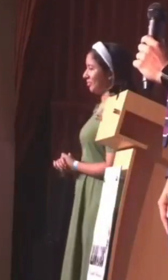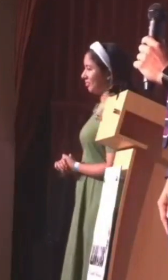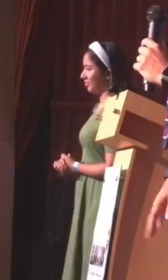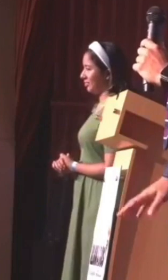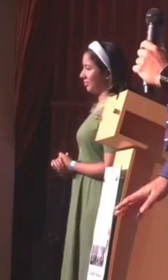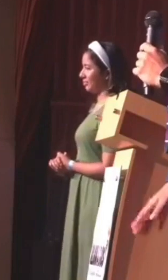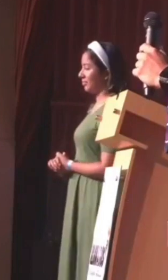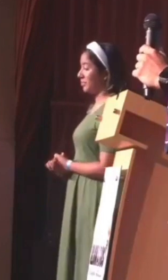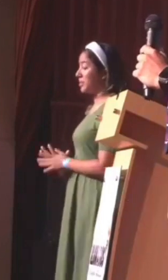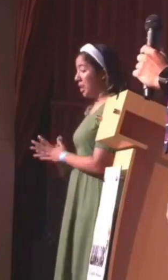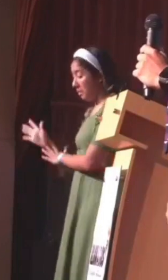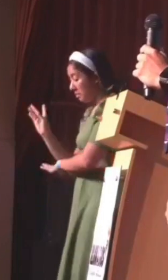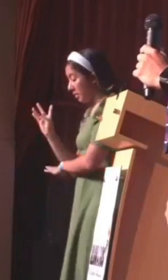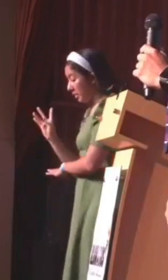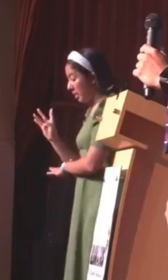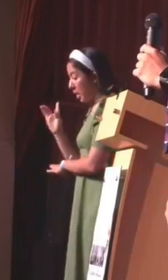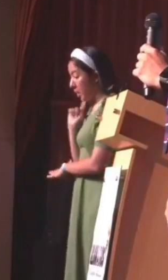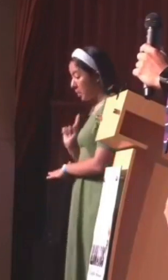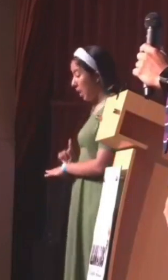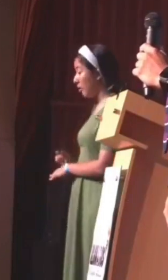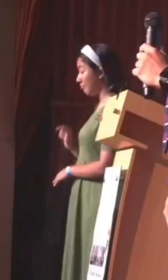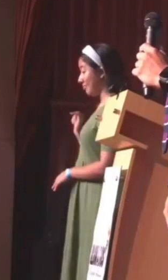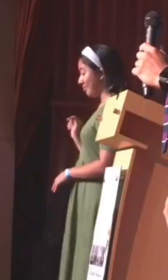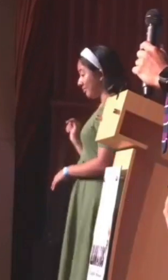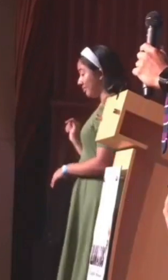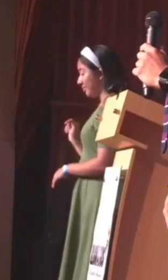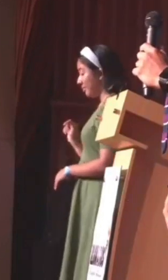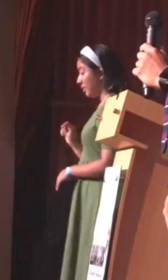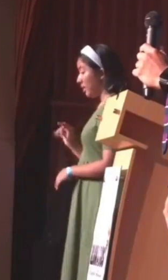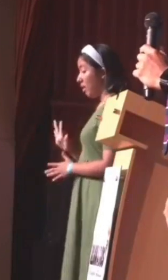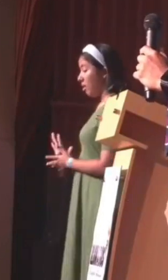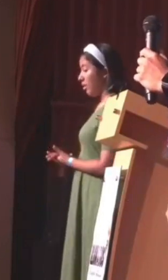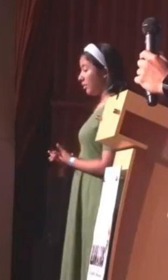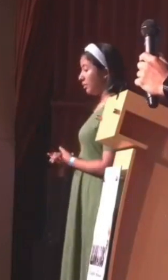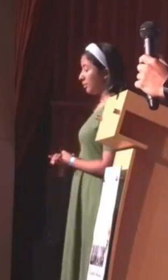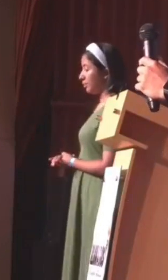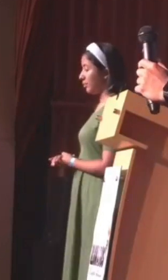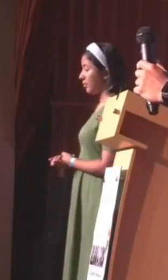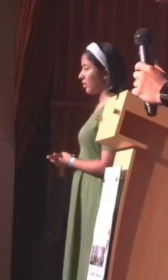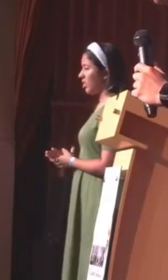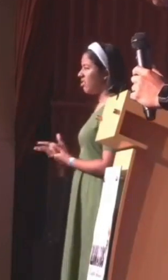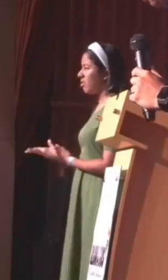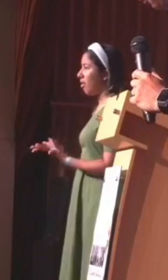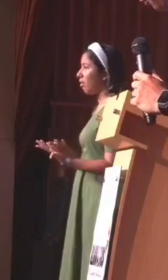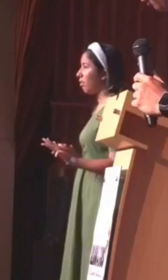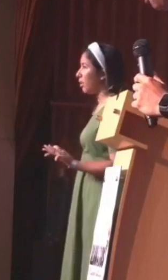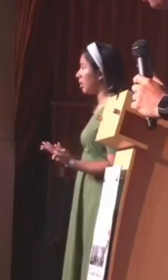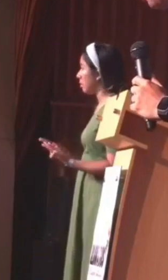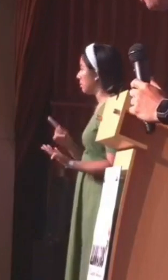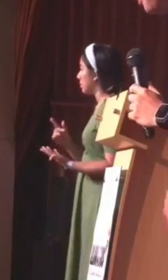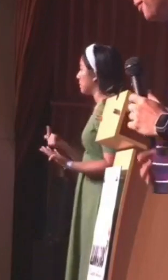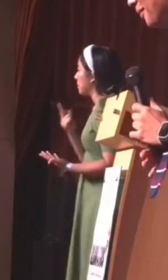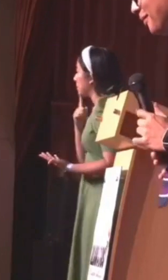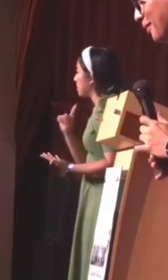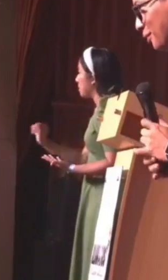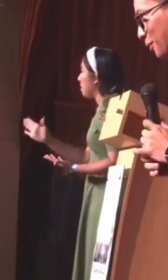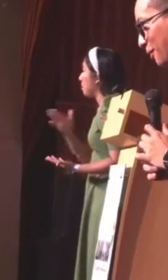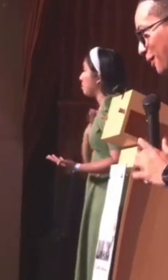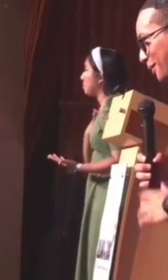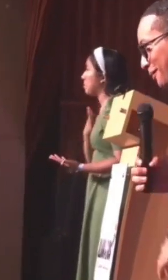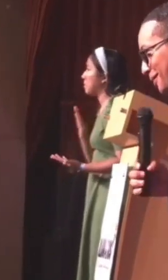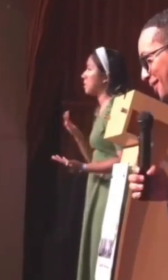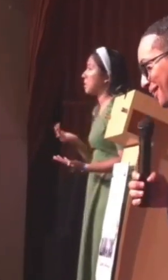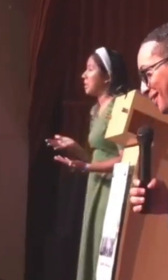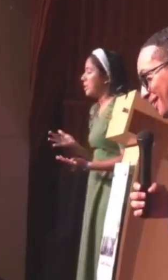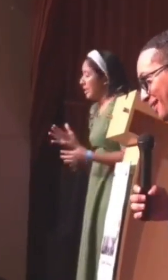Yo no me había casado con ella. Estaba soltero. Entonces yo decía, y ahora que me llamen a mí, ¿cómo hago? Yo voy a bajar